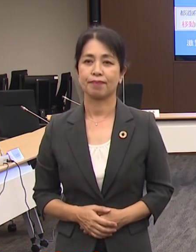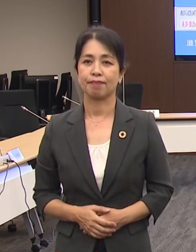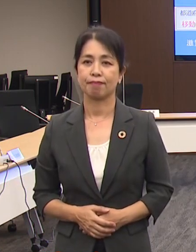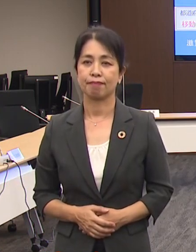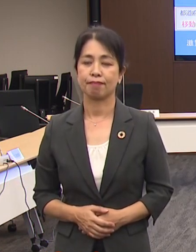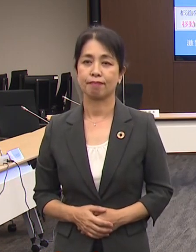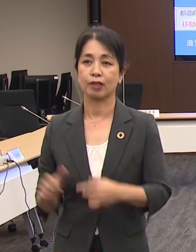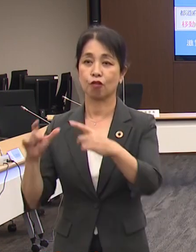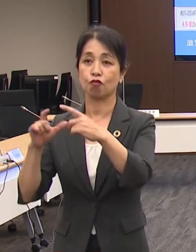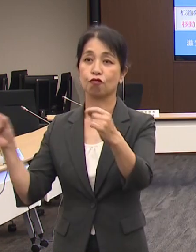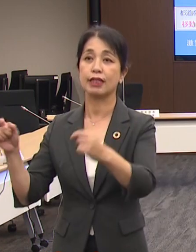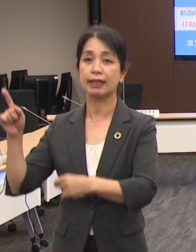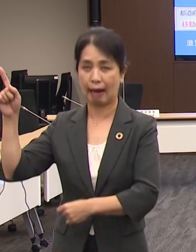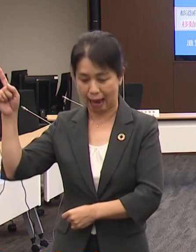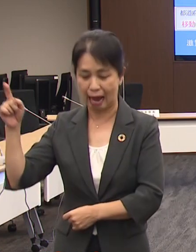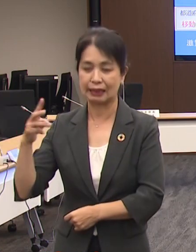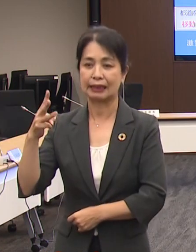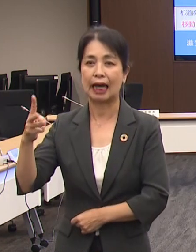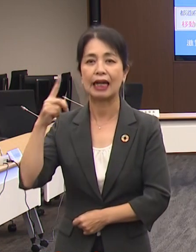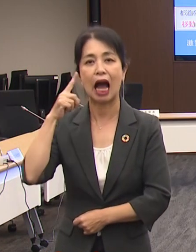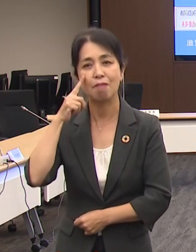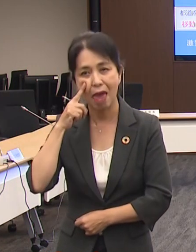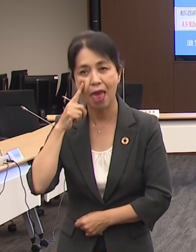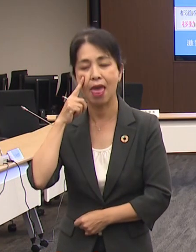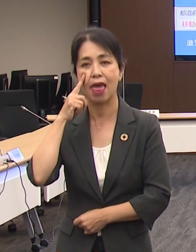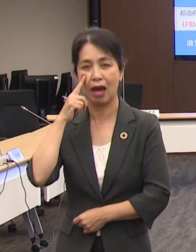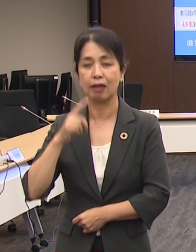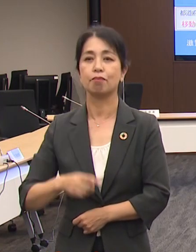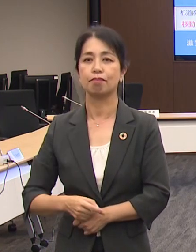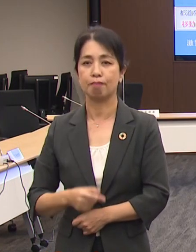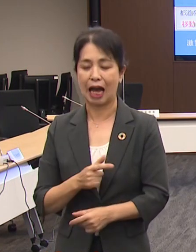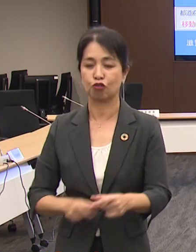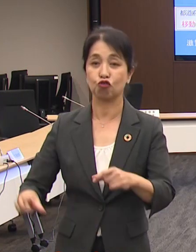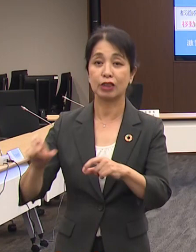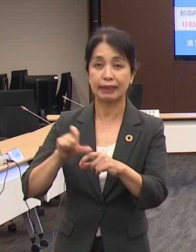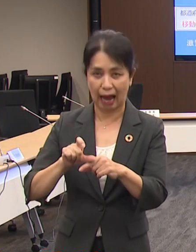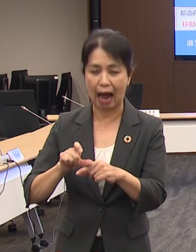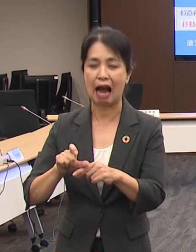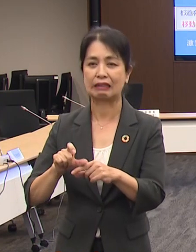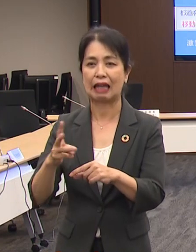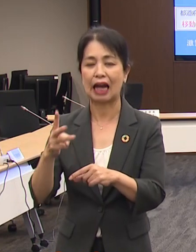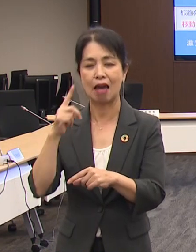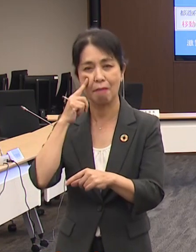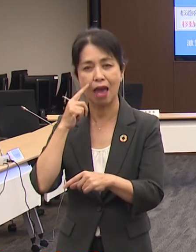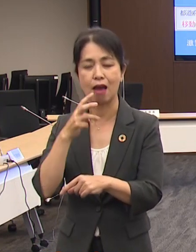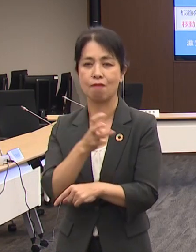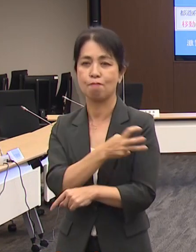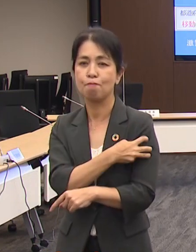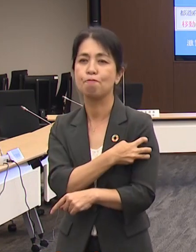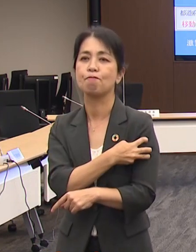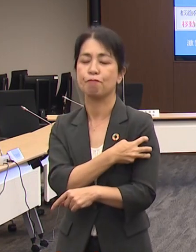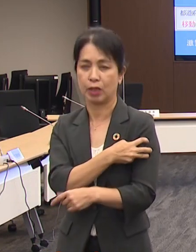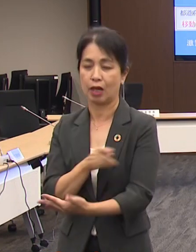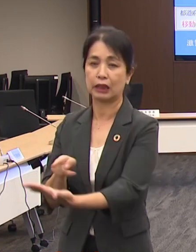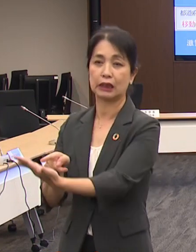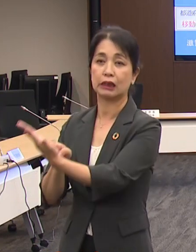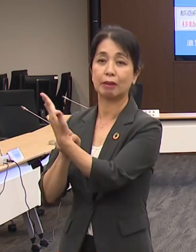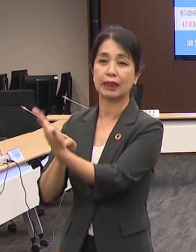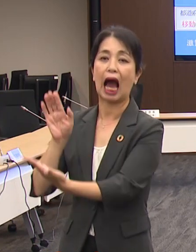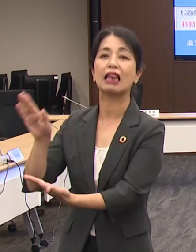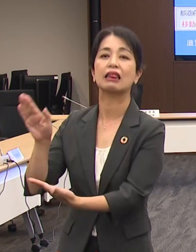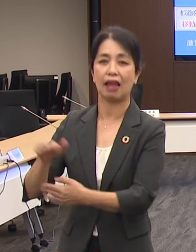国から3回目の接種、いわゆる追加接種のこの時点での考え方等を示されました